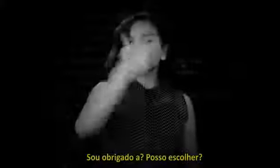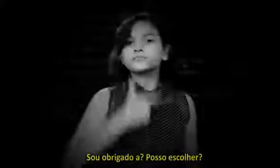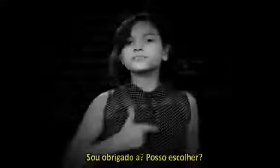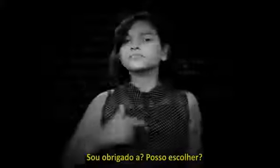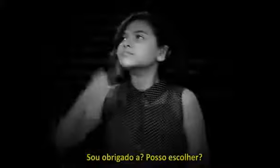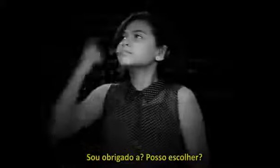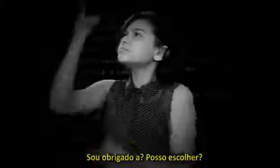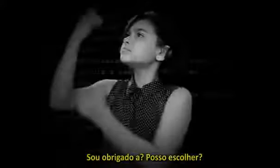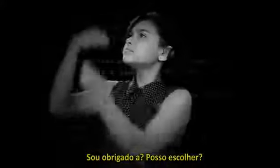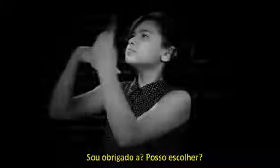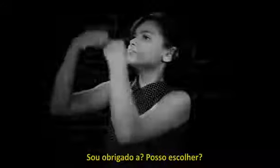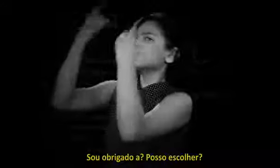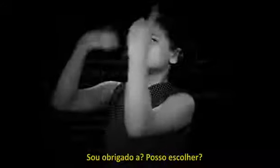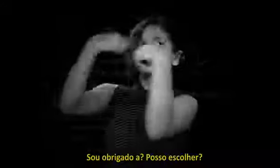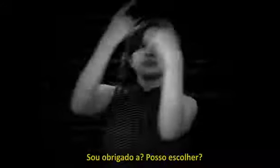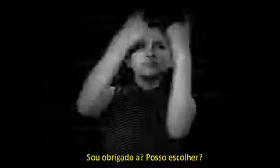Sou obrigado a?